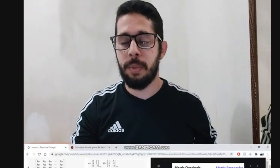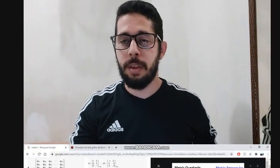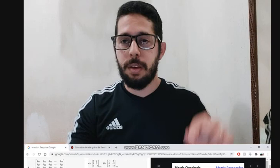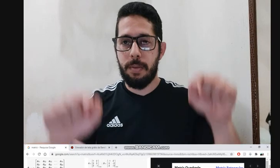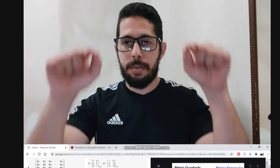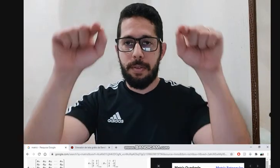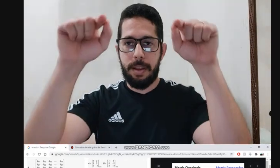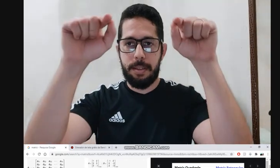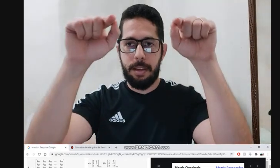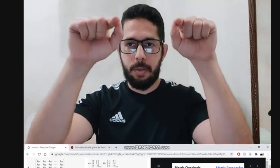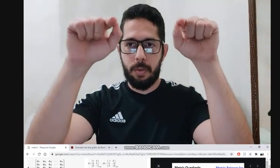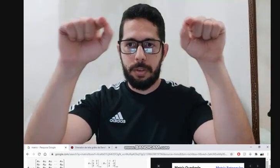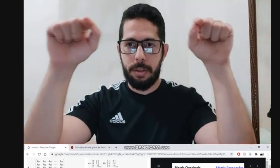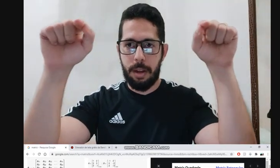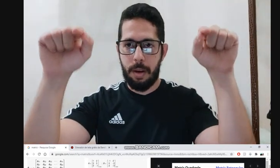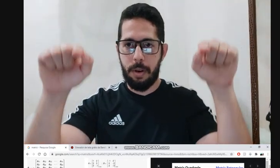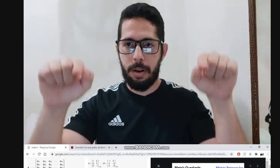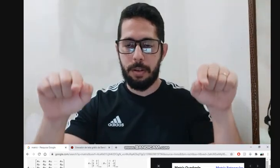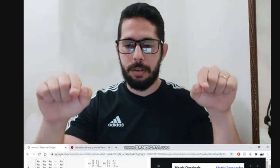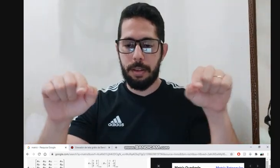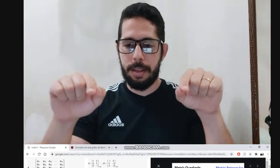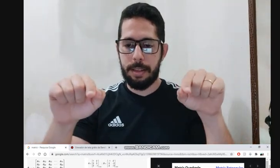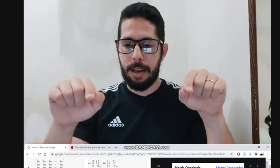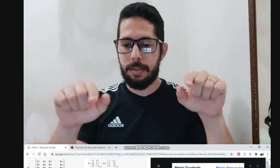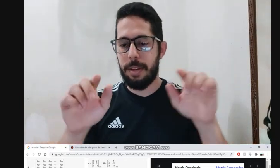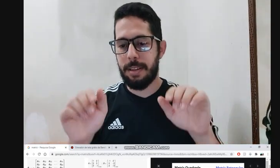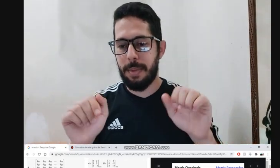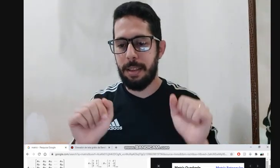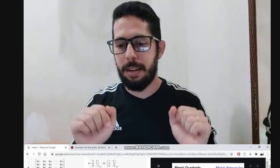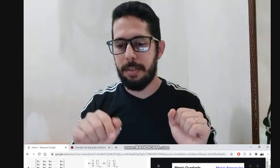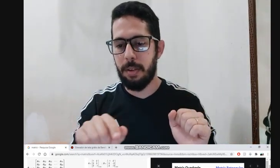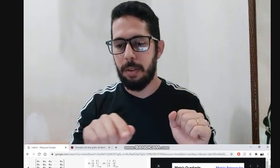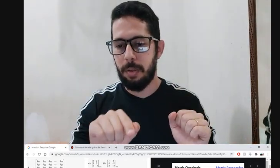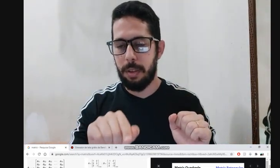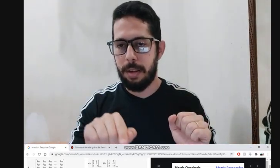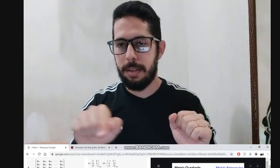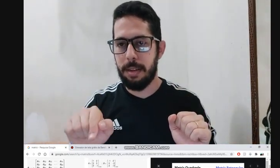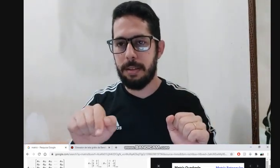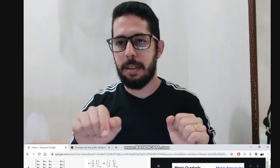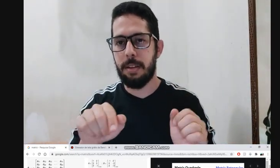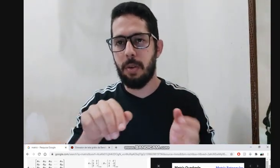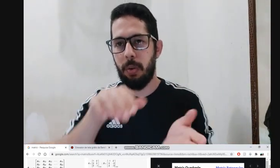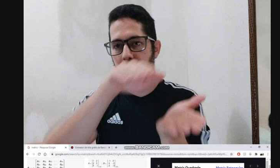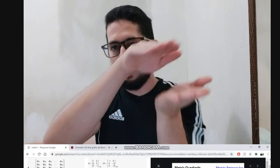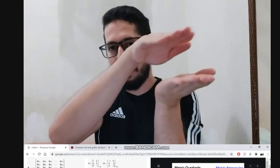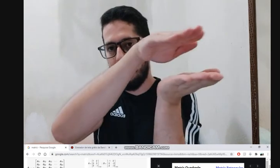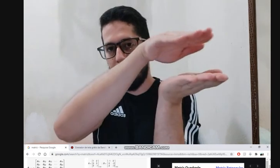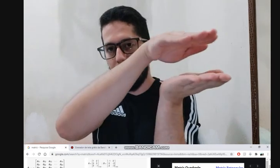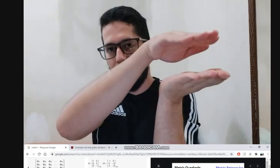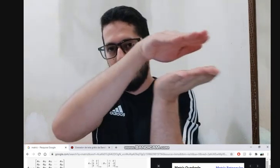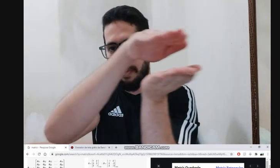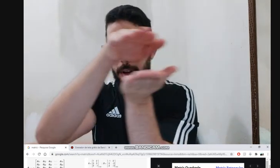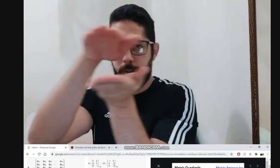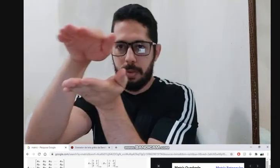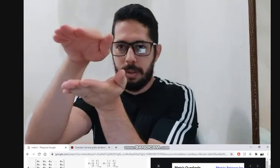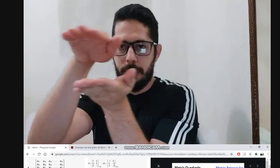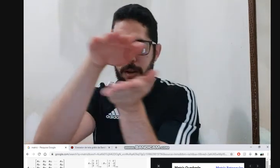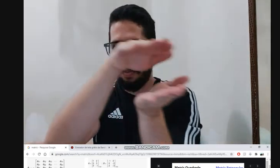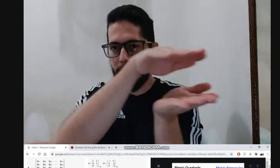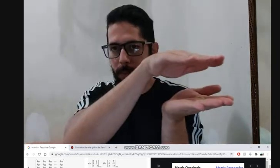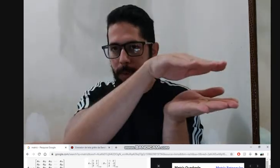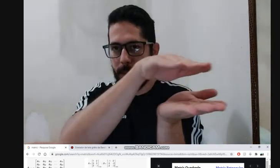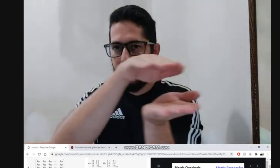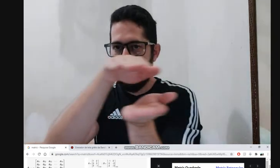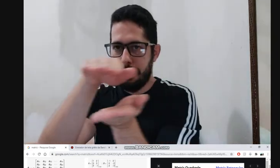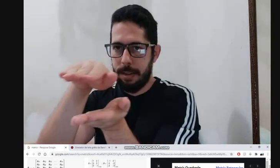colunas, você vai fazer o sinal, olha, nesse caso dessa matriz, eu tenho 3 linhas e 3 colunas, então faço o